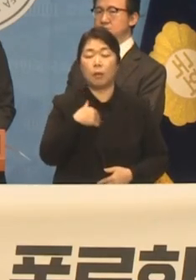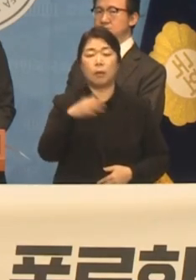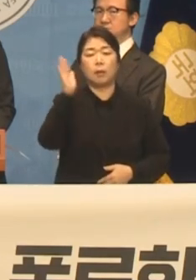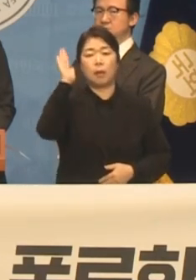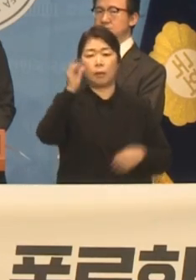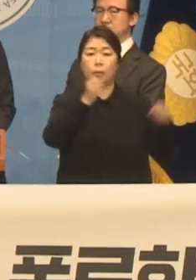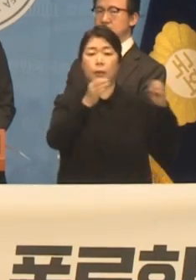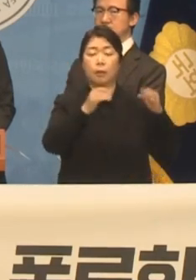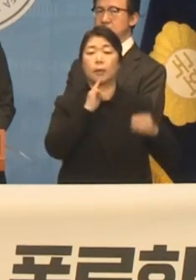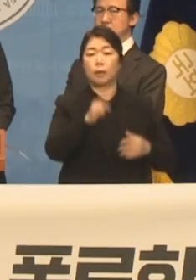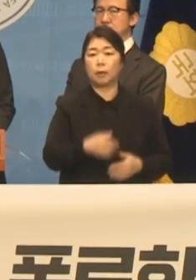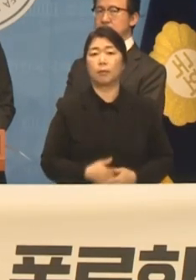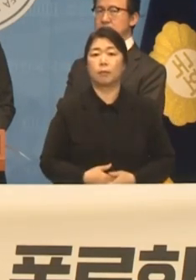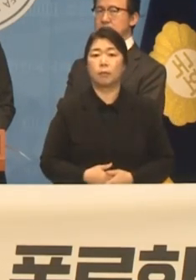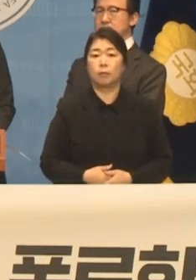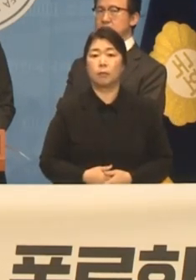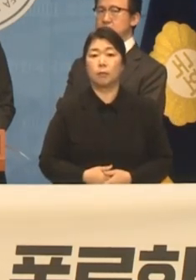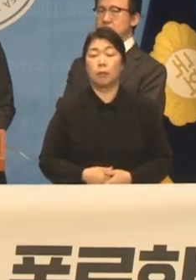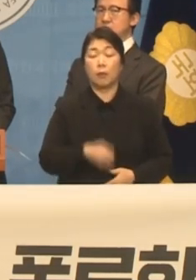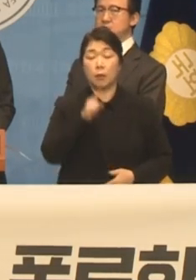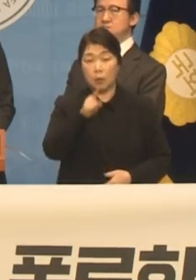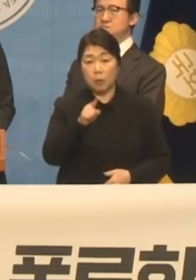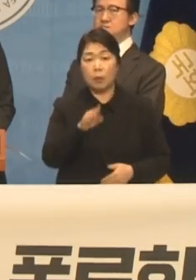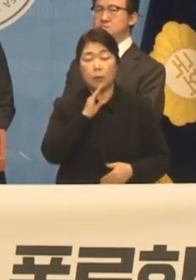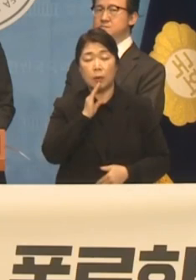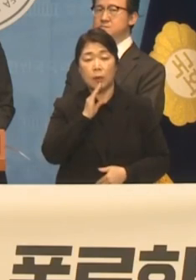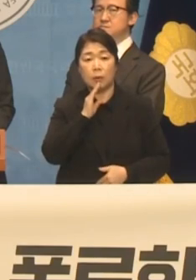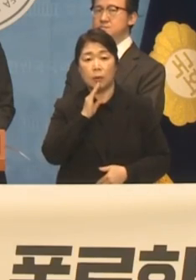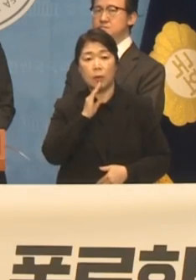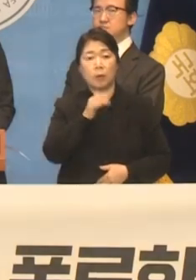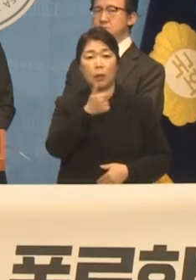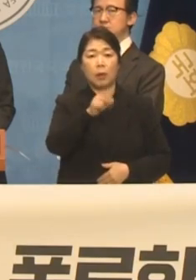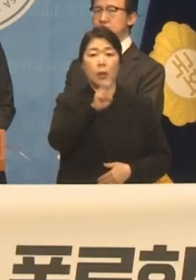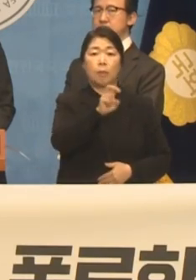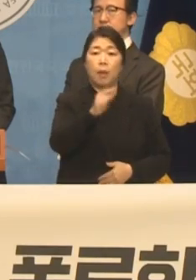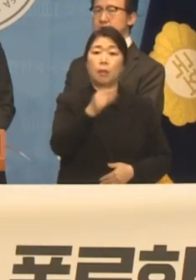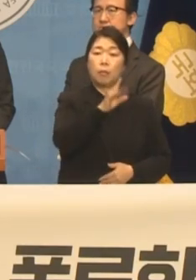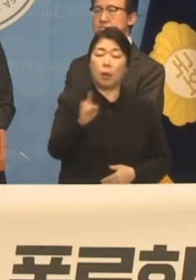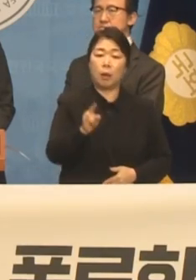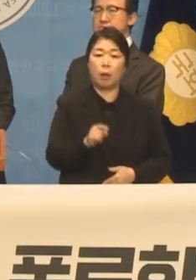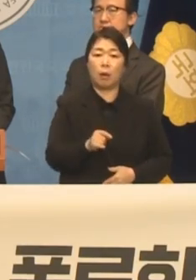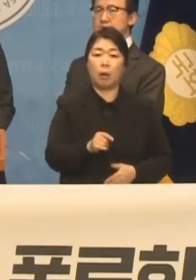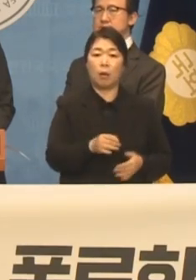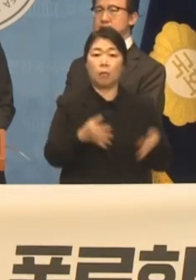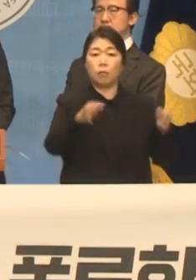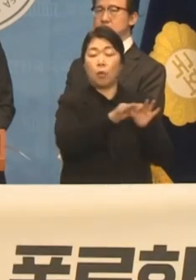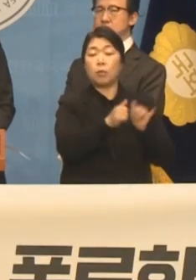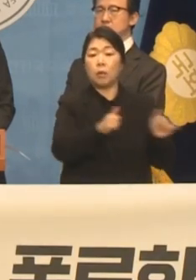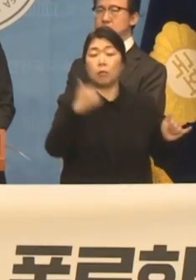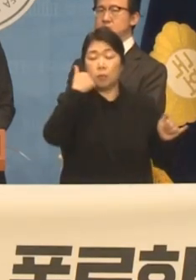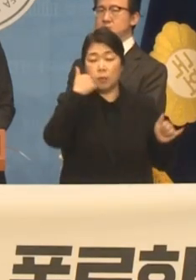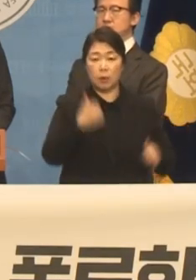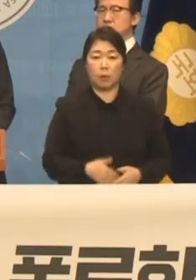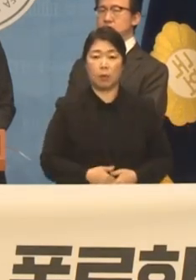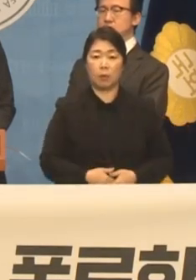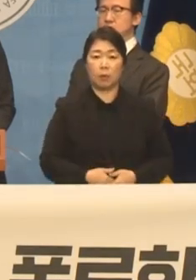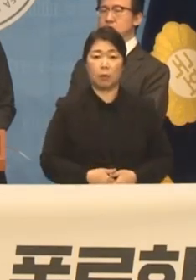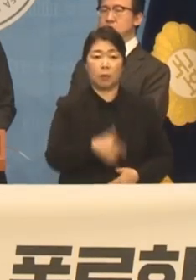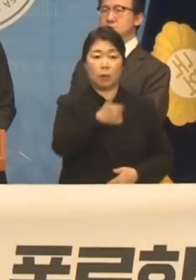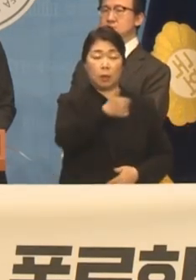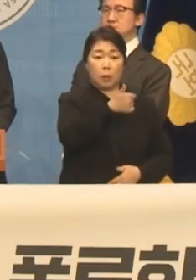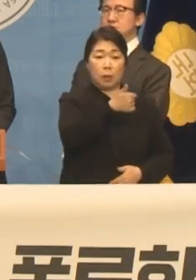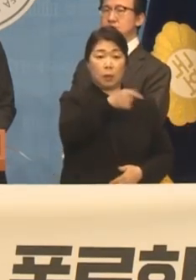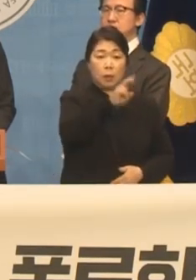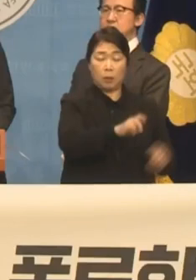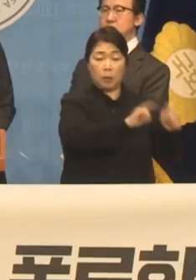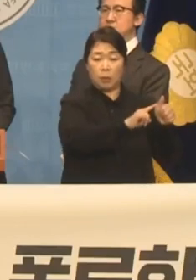하였습니다 그러면 과연이 사람이 김만의 동업자는 누구이겠습니까 김만배 저를 보호하려고 하지 않았습니다 유동로